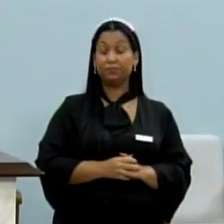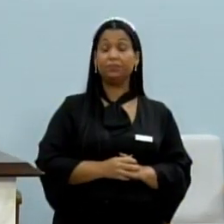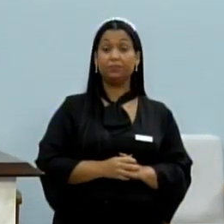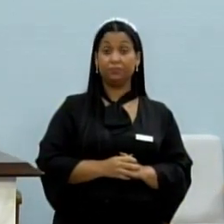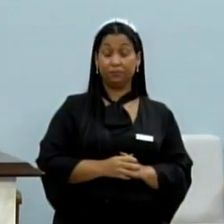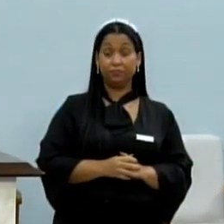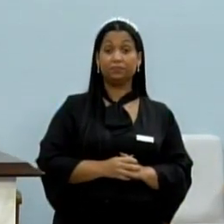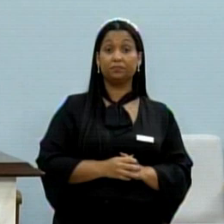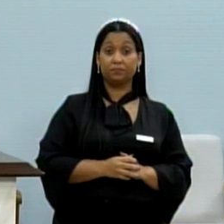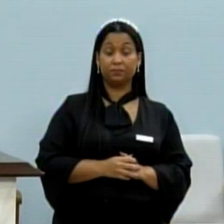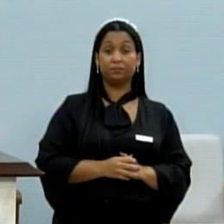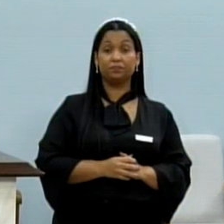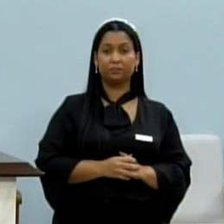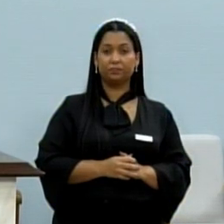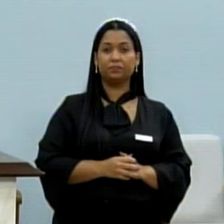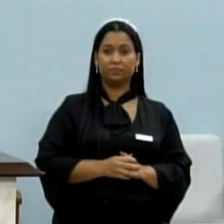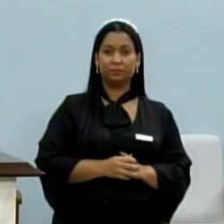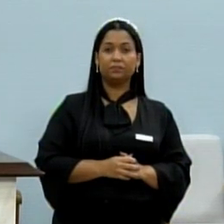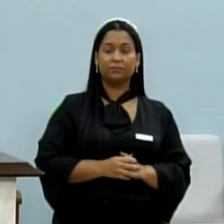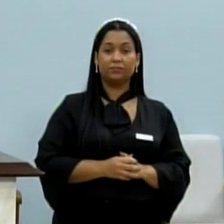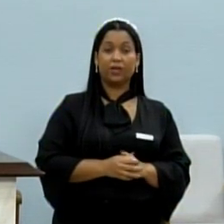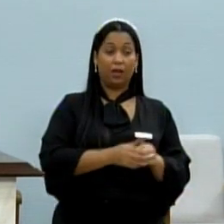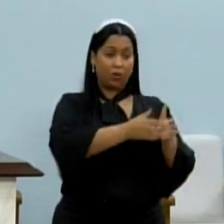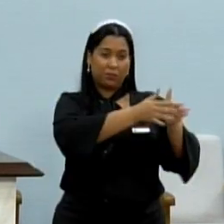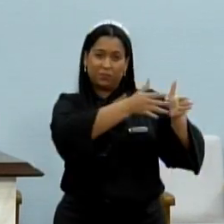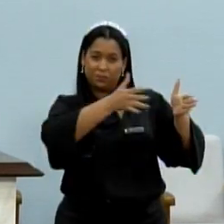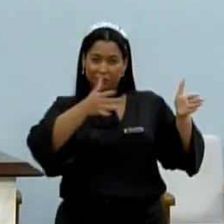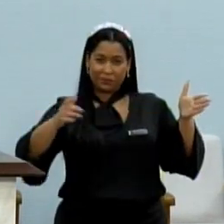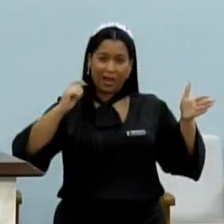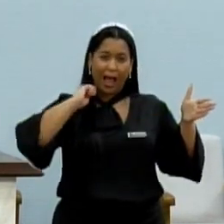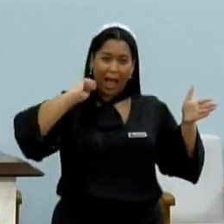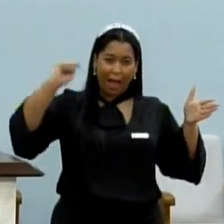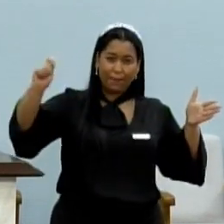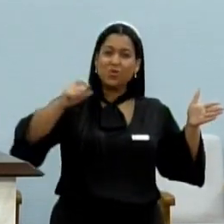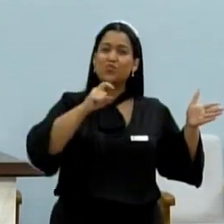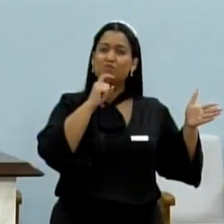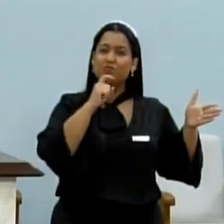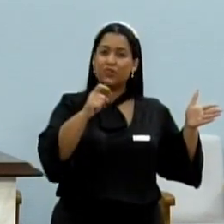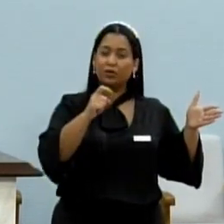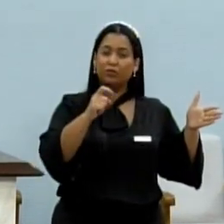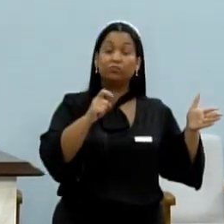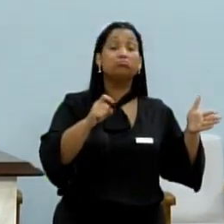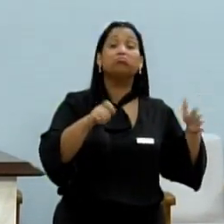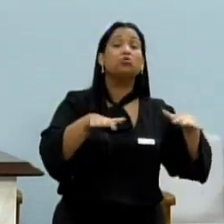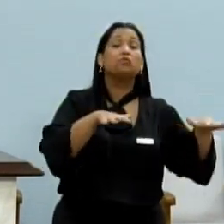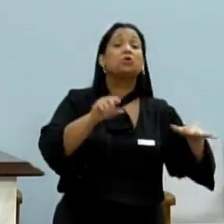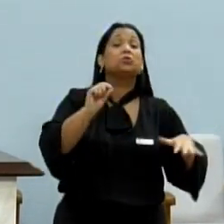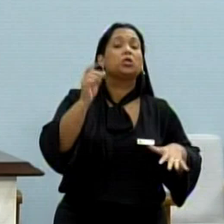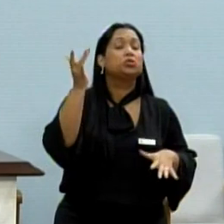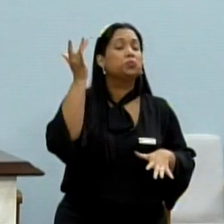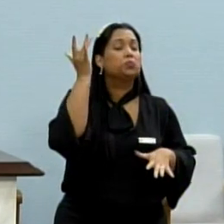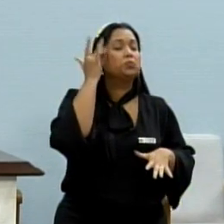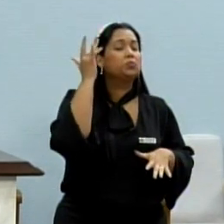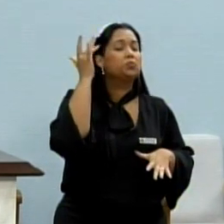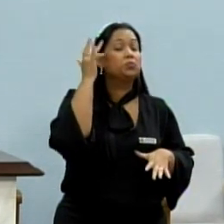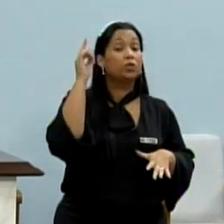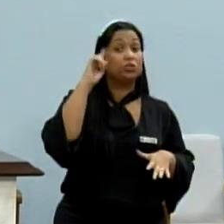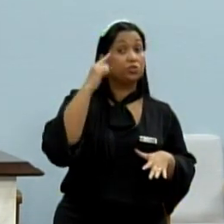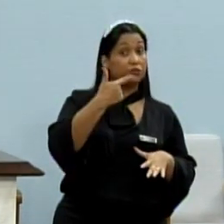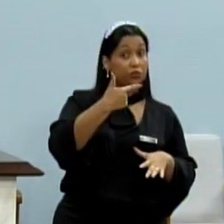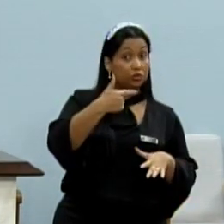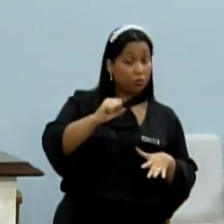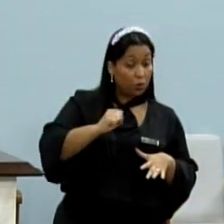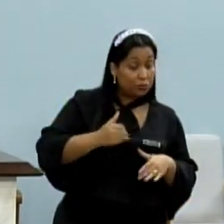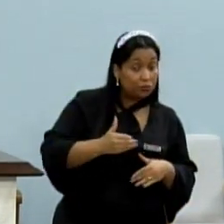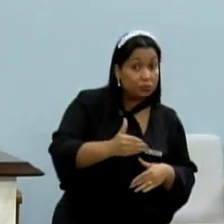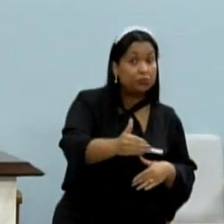Essa jornada do Abril Verde, esse nosso movimento de conscientização, e que no dia 28